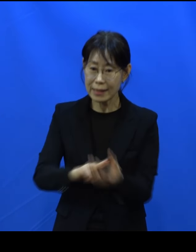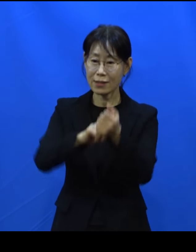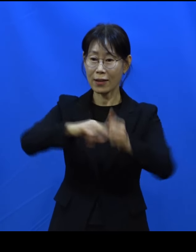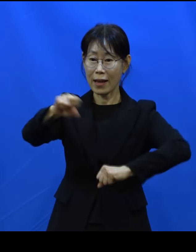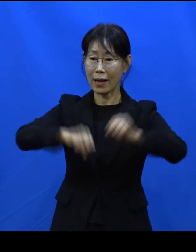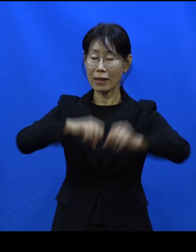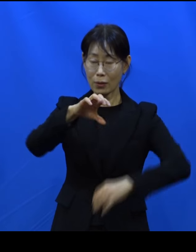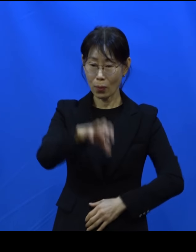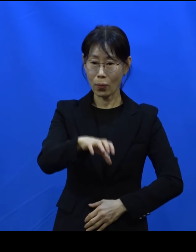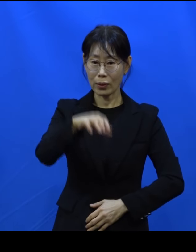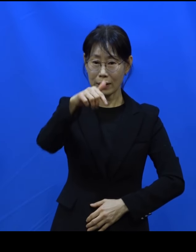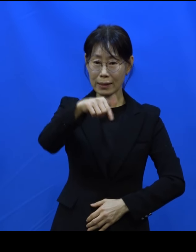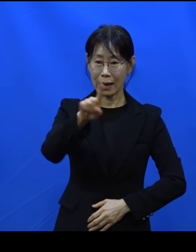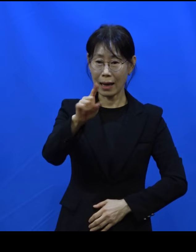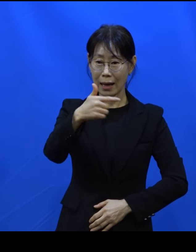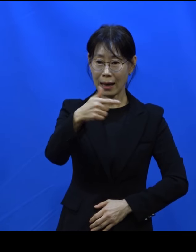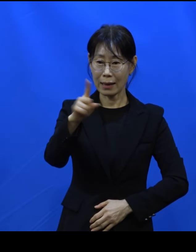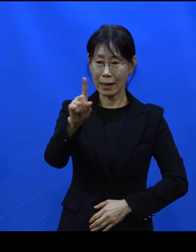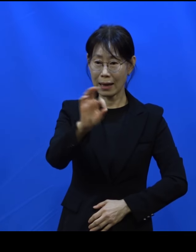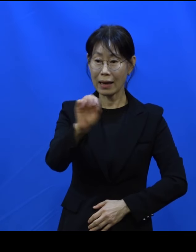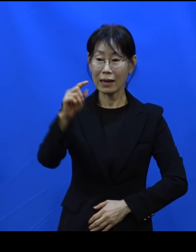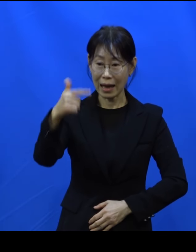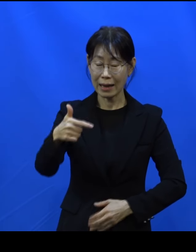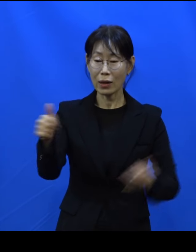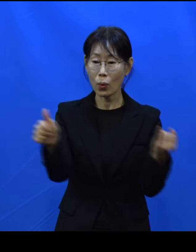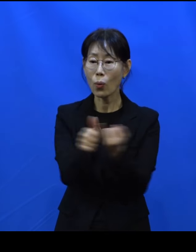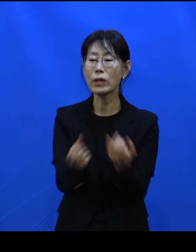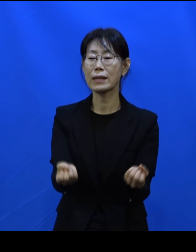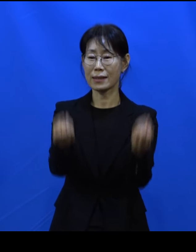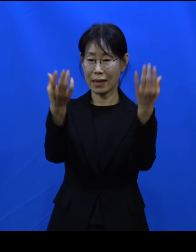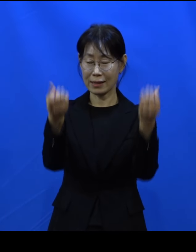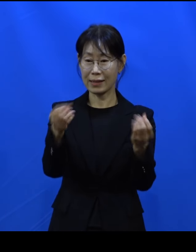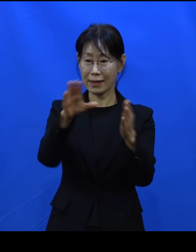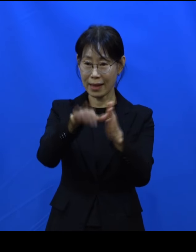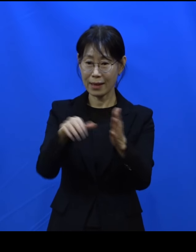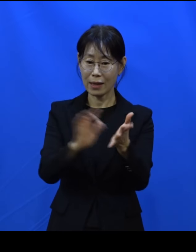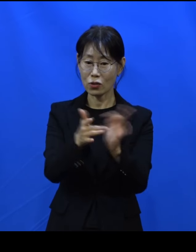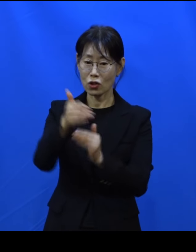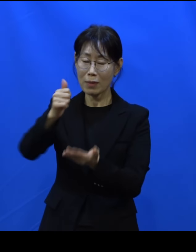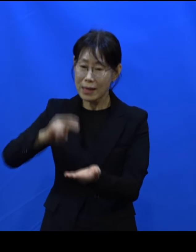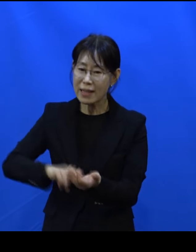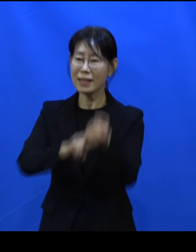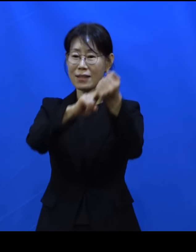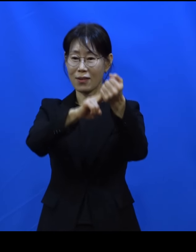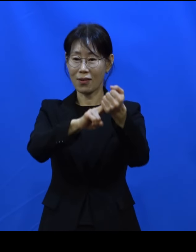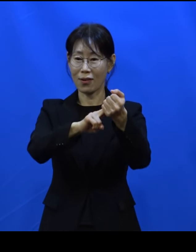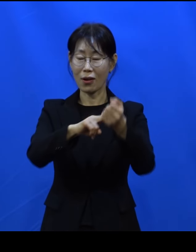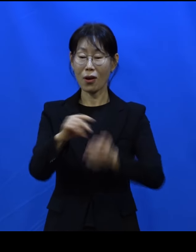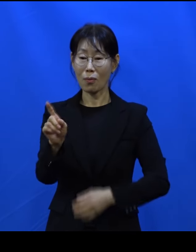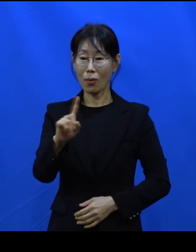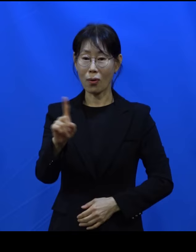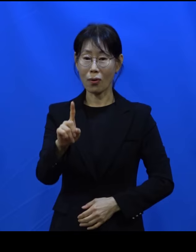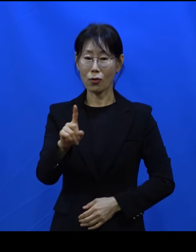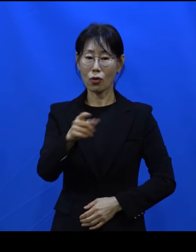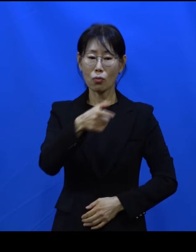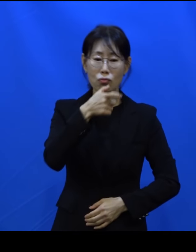그 잔치집에 그게 막 꺼져가는 그